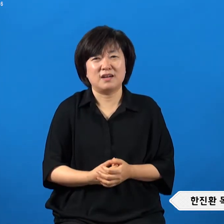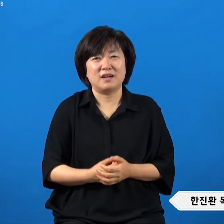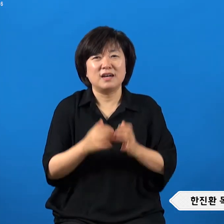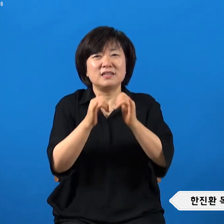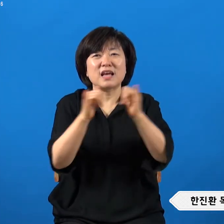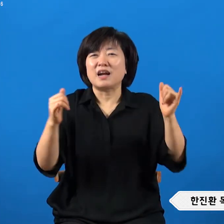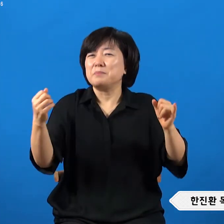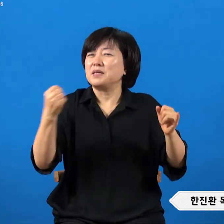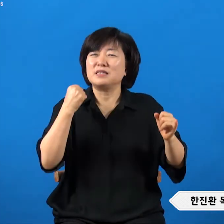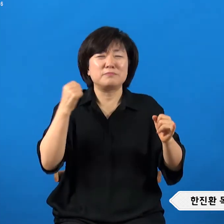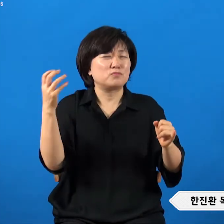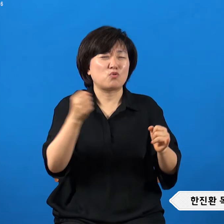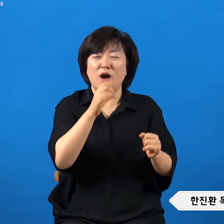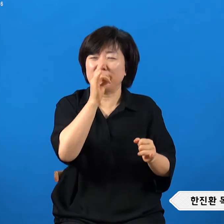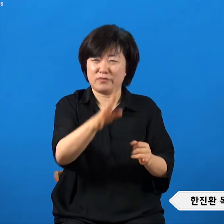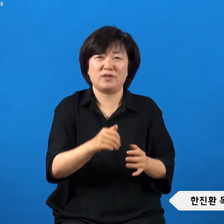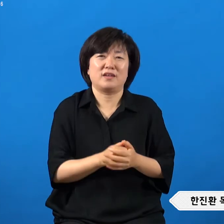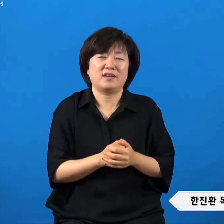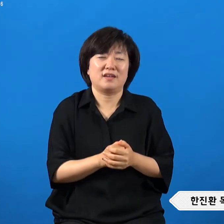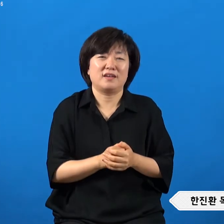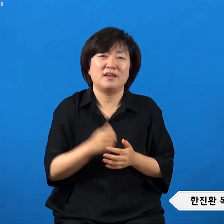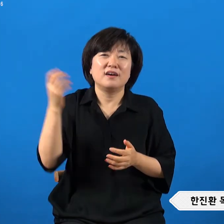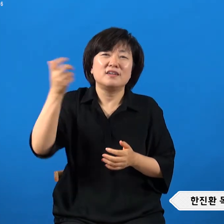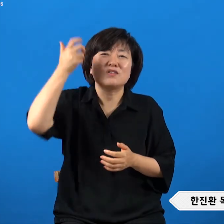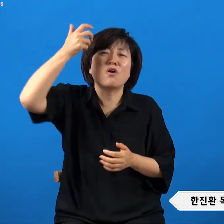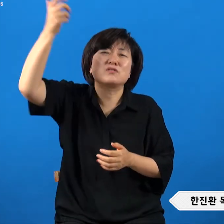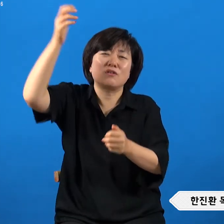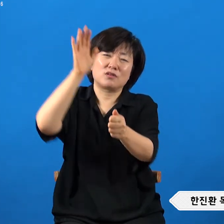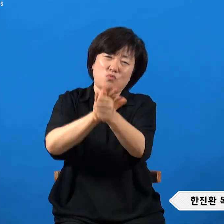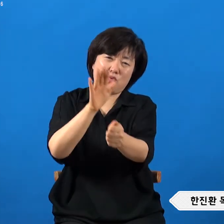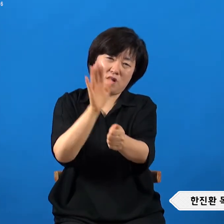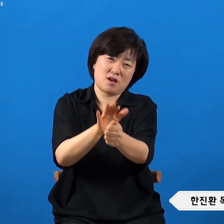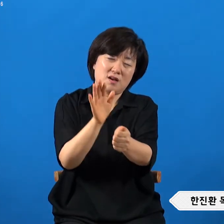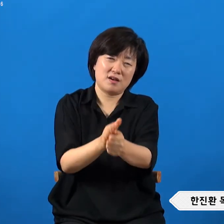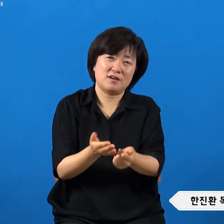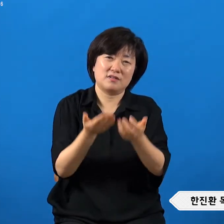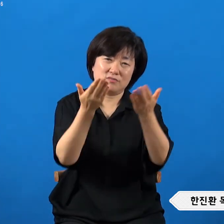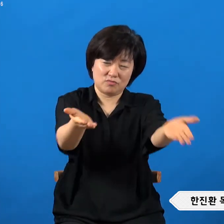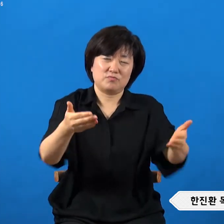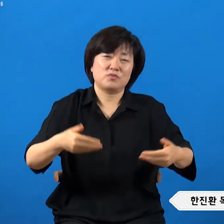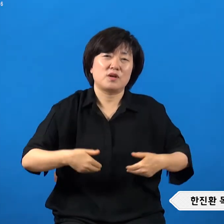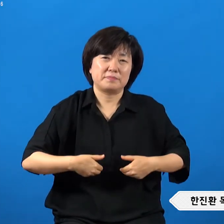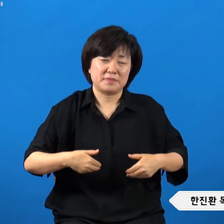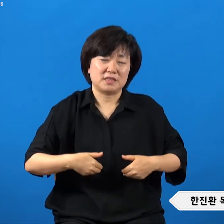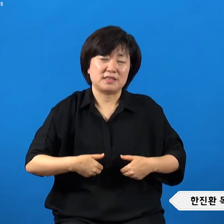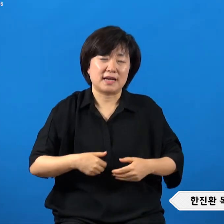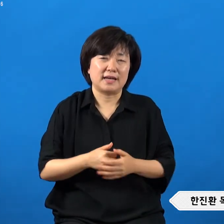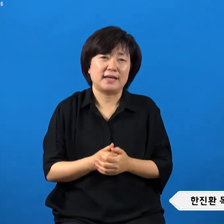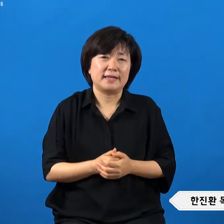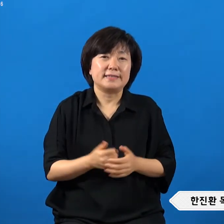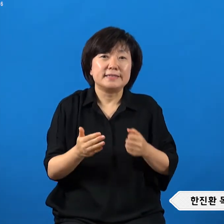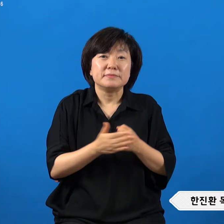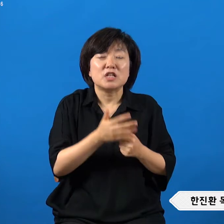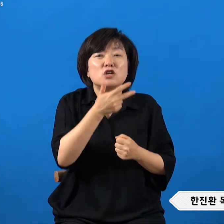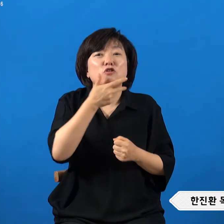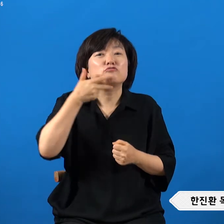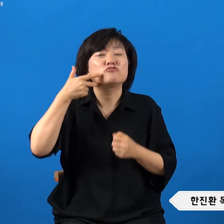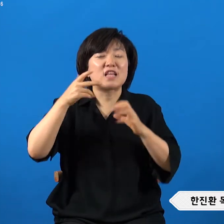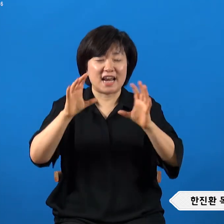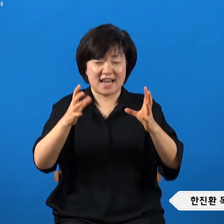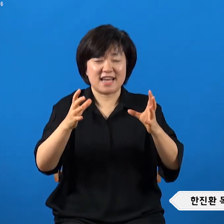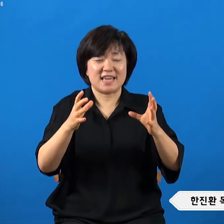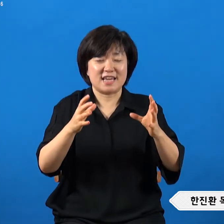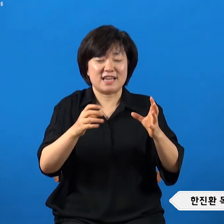사람의 힘으로 되는 것이 아니다. 성령님이 역사하셔야 된다는 것입니다. 그래서 영국의 유명한